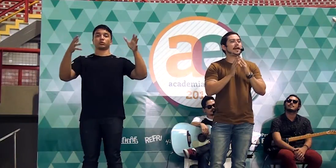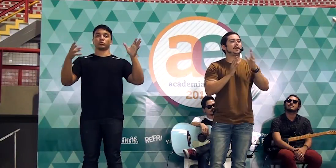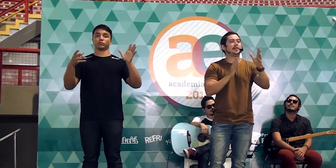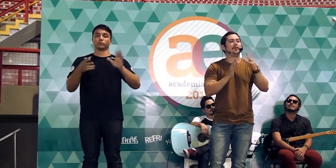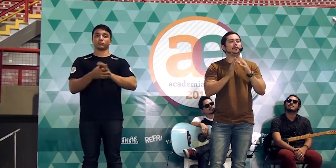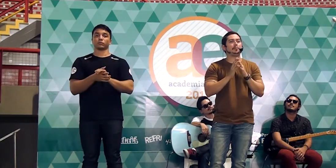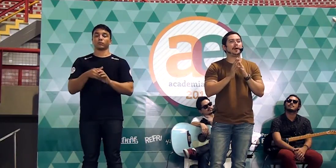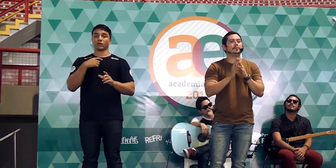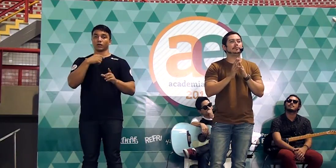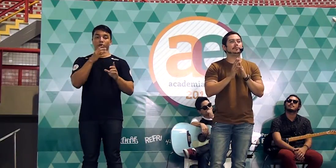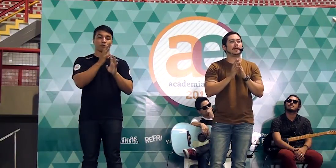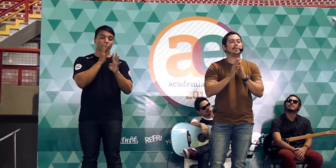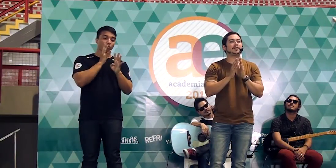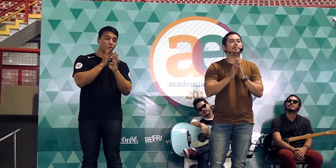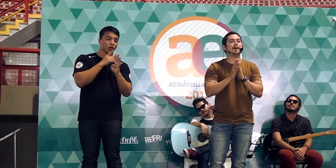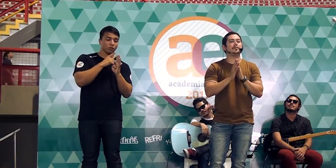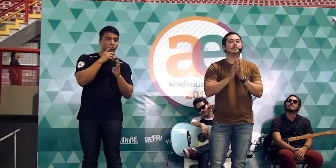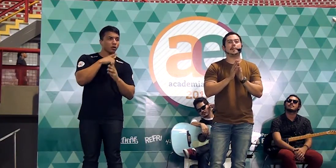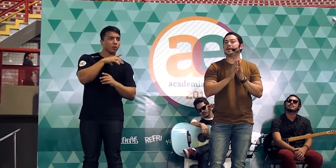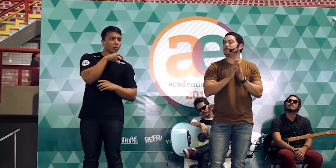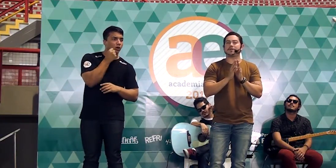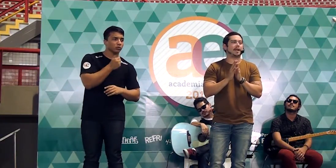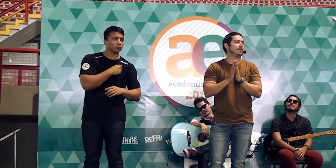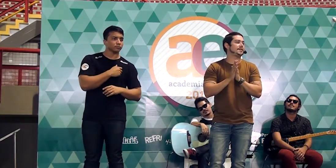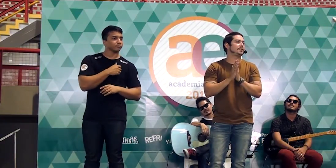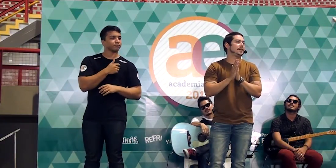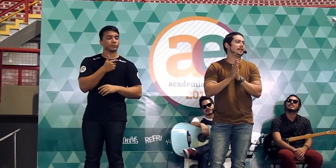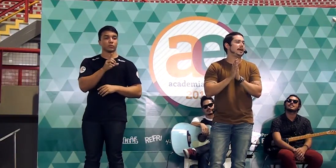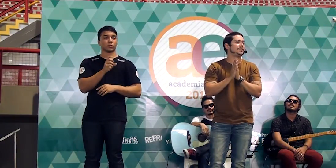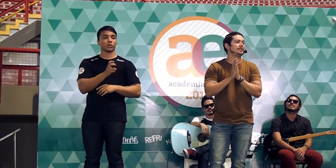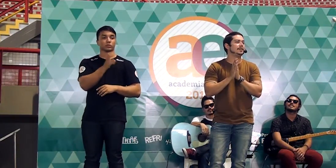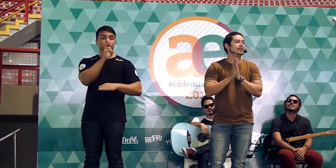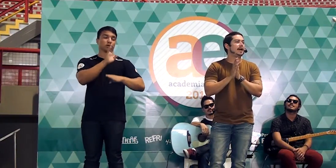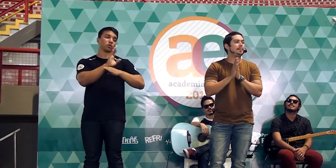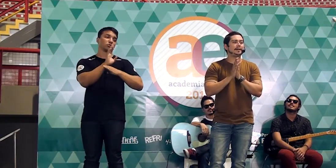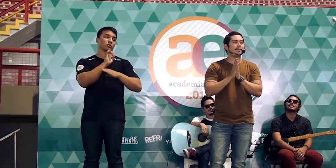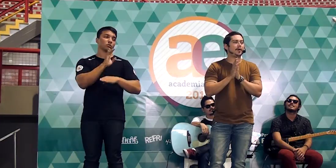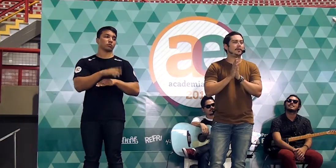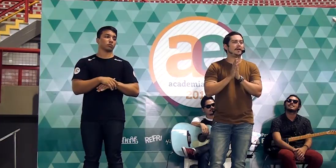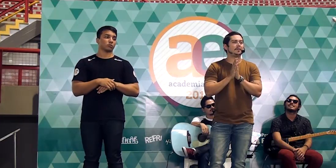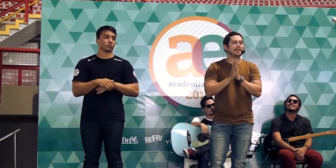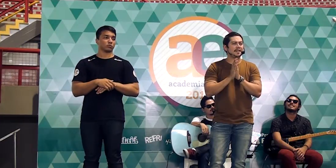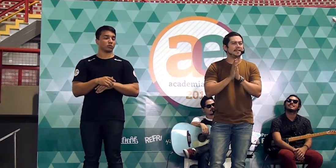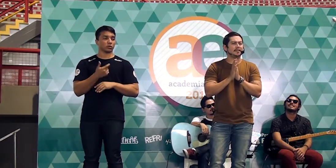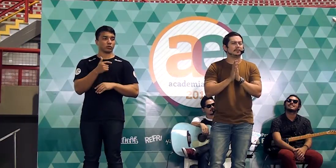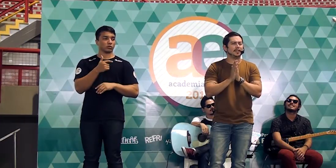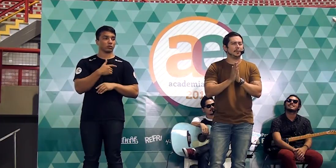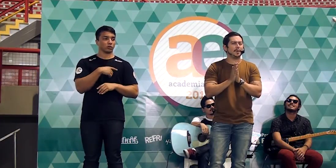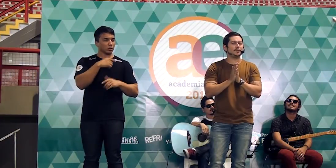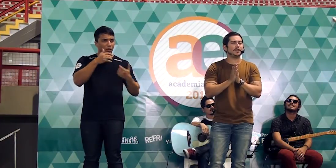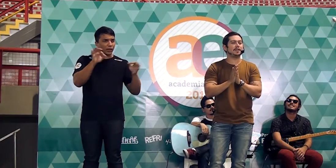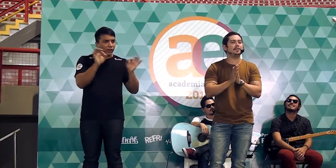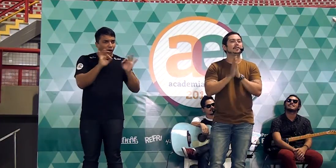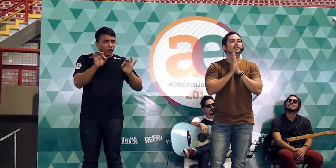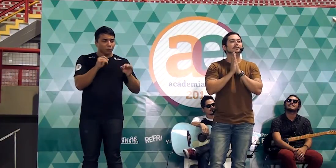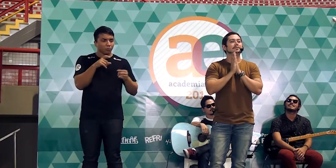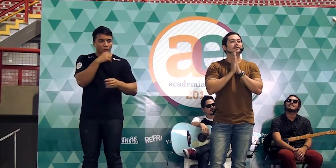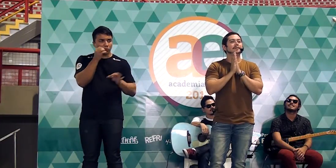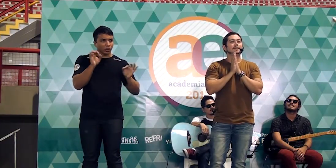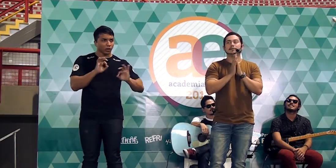você chegava na fila do pão. Rapaz, tem pão? Rapaz, só sai agora 5 da tarde. Rapaz, tem pão agora não. Tem certeza que não tem nenhum pãozinho